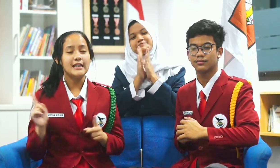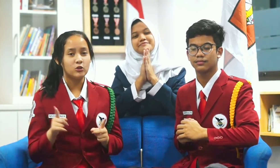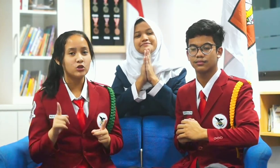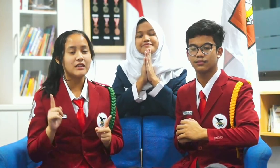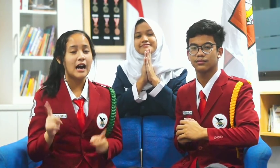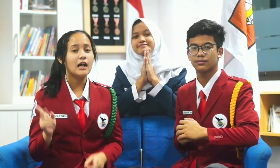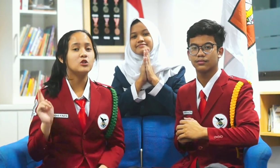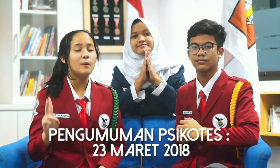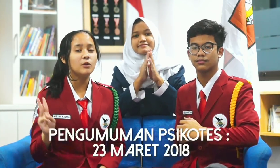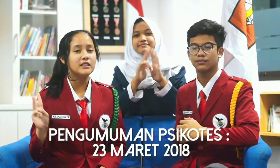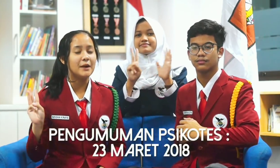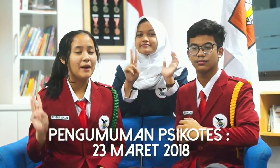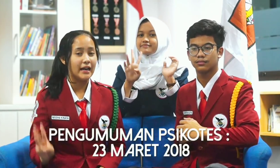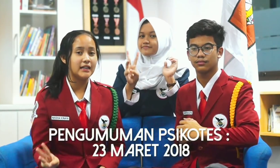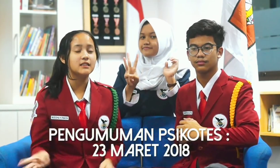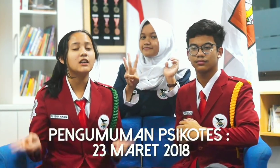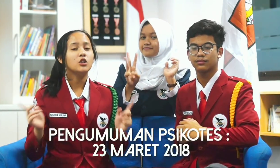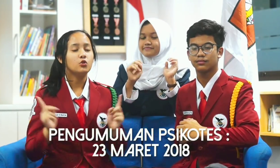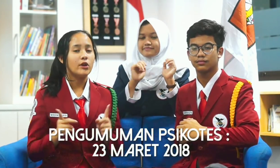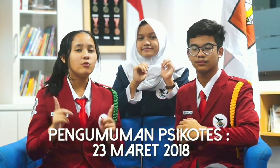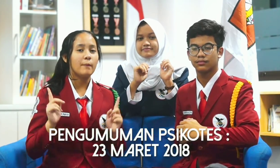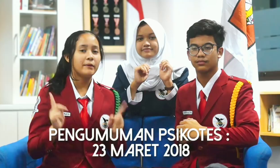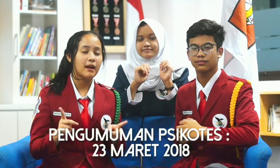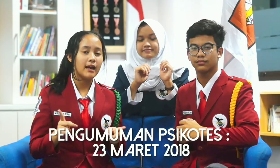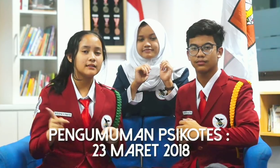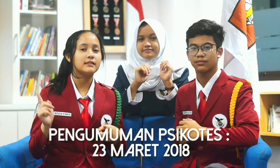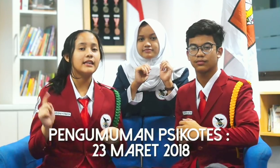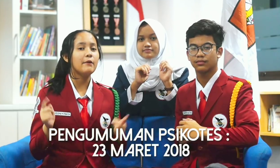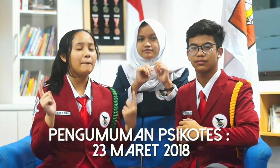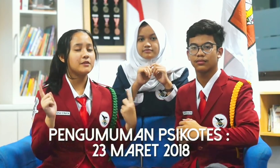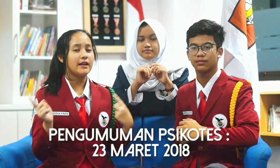itu tanggal 23 Maret 2018 di website